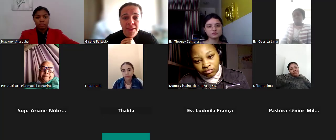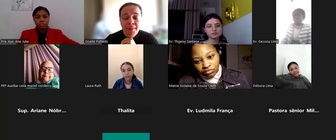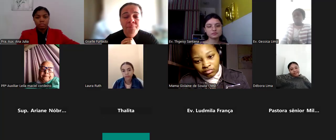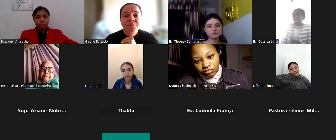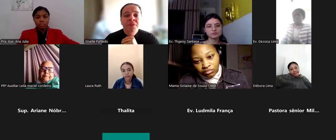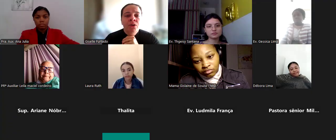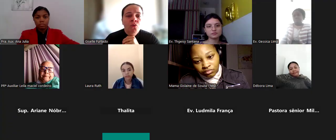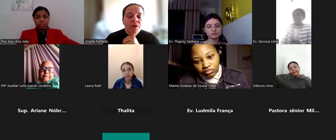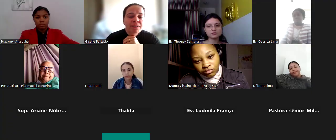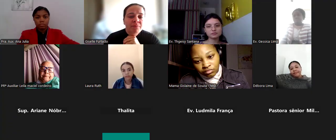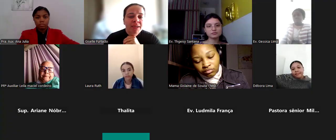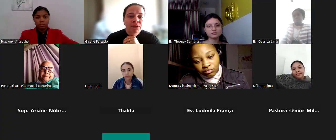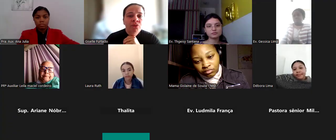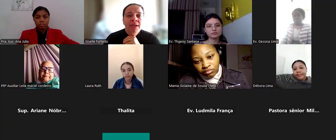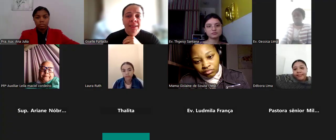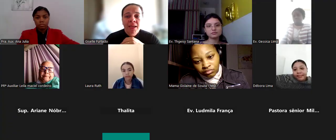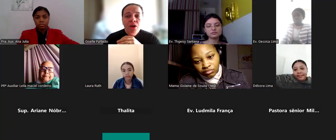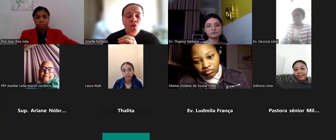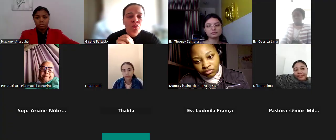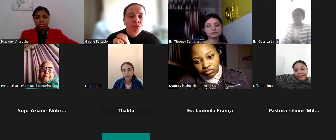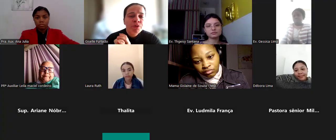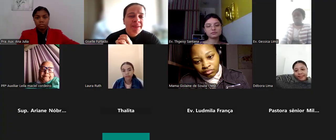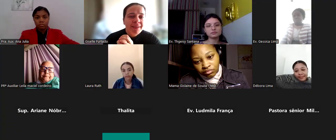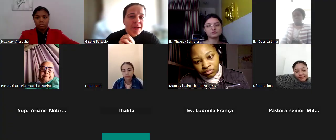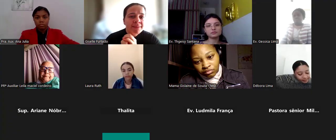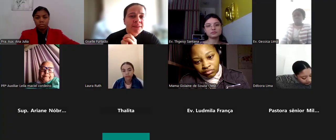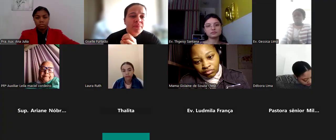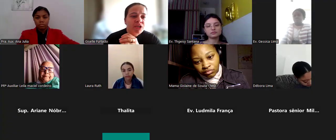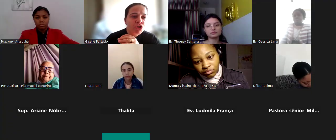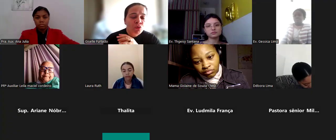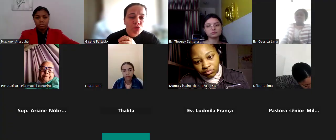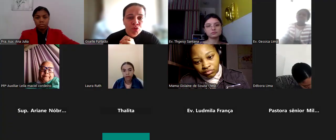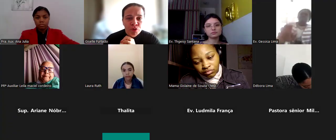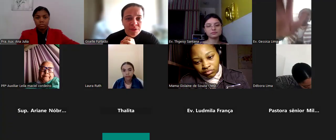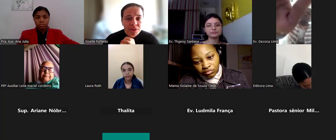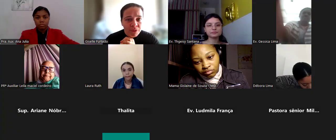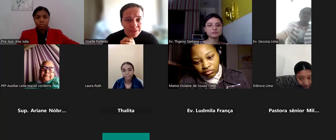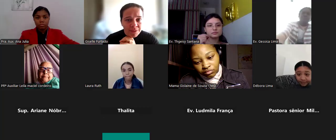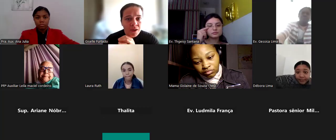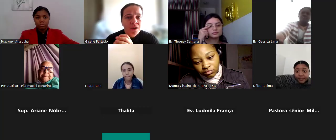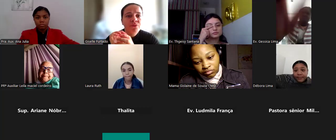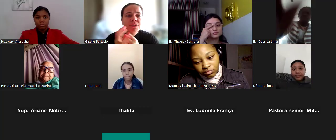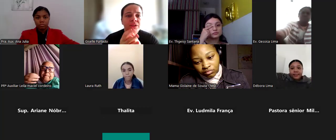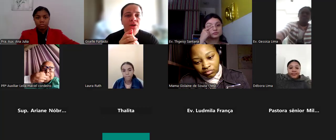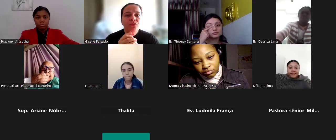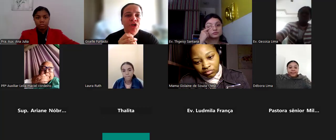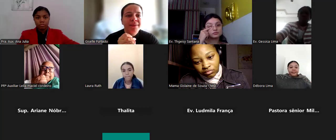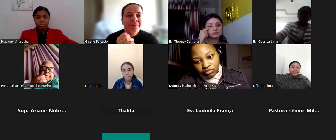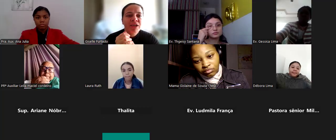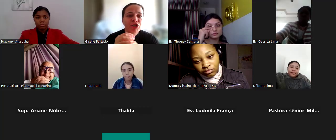tá? O conhecimento. E tem alguns materiais também de alguns surdos que são cristãos, então já a gente